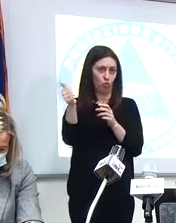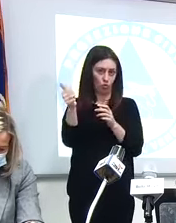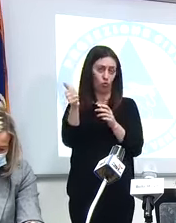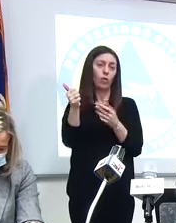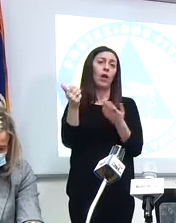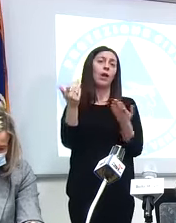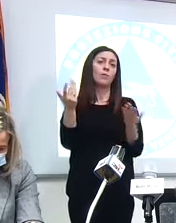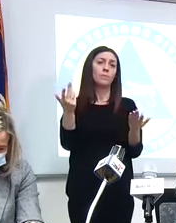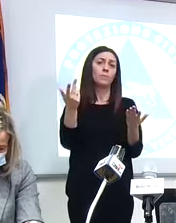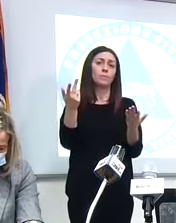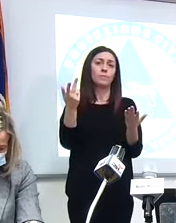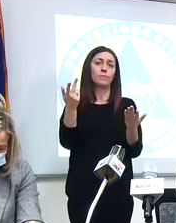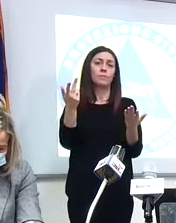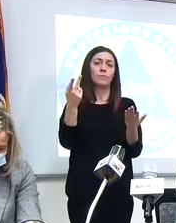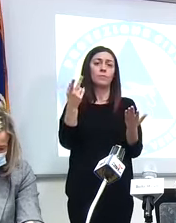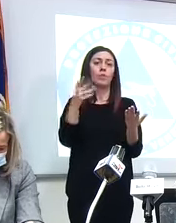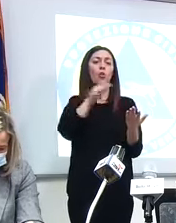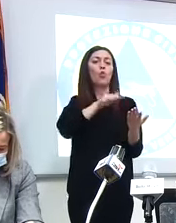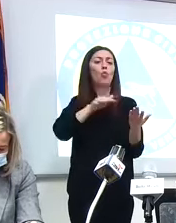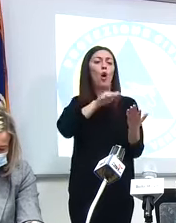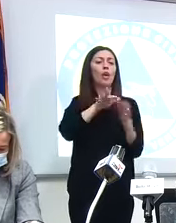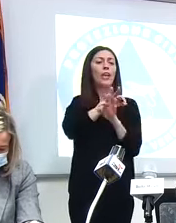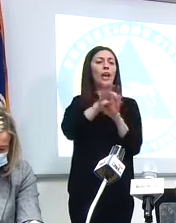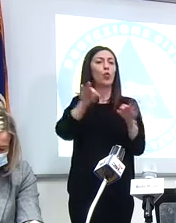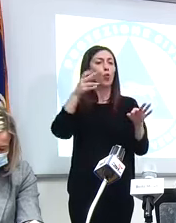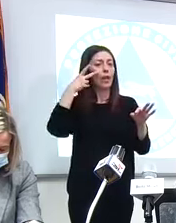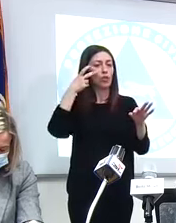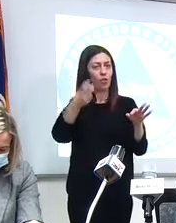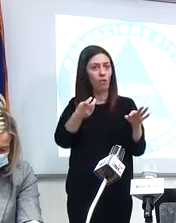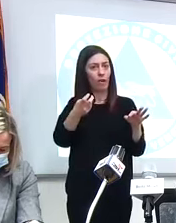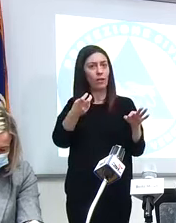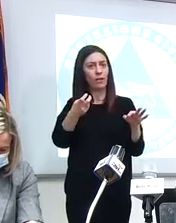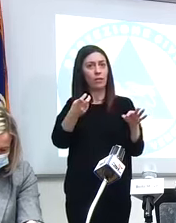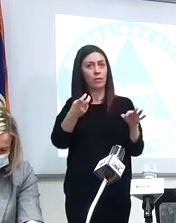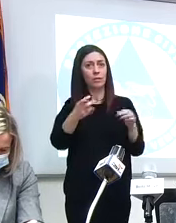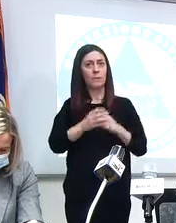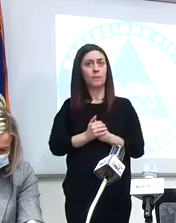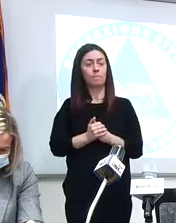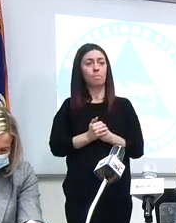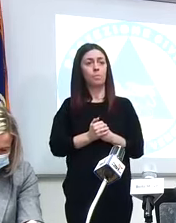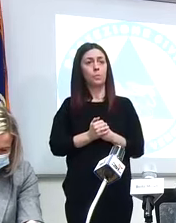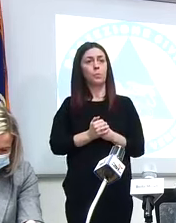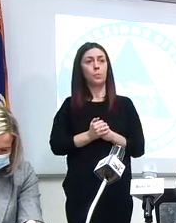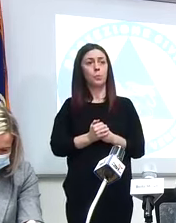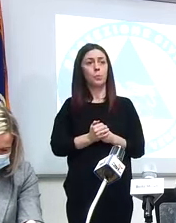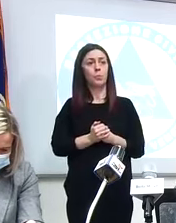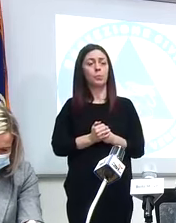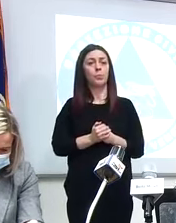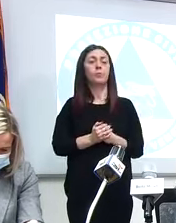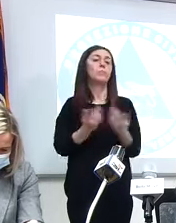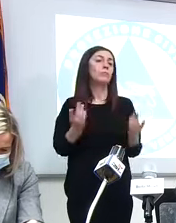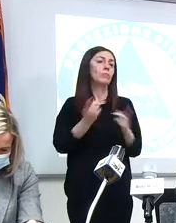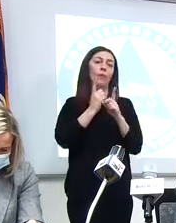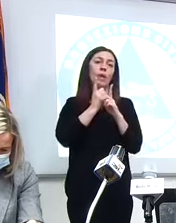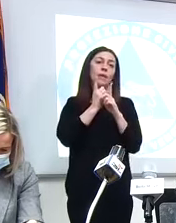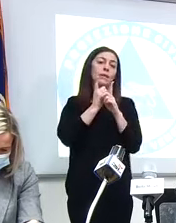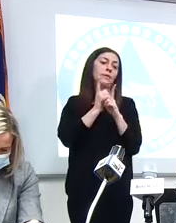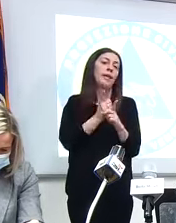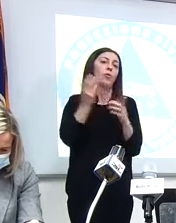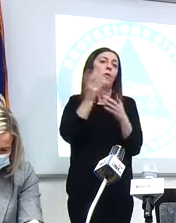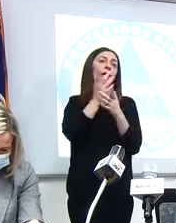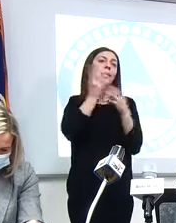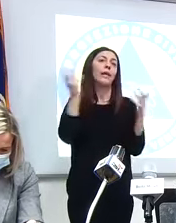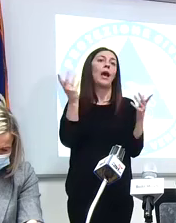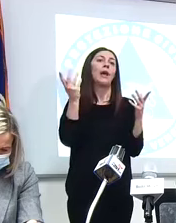dei siti dove convogliare le chiamate delle persone nel rispetto di quelle che devono essere le misure